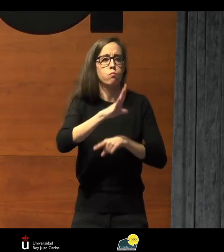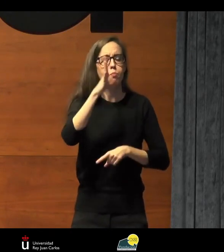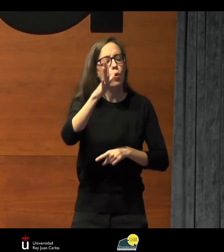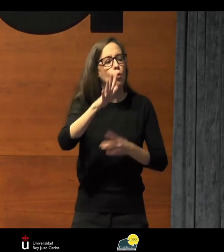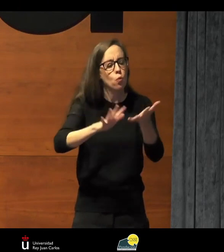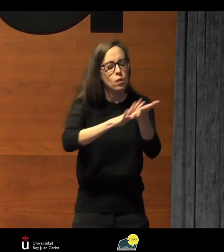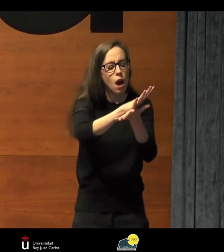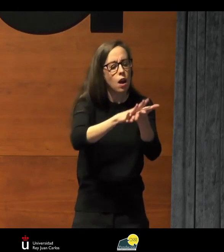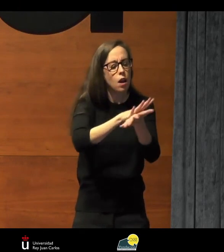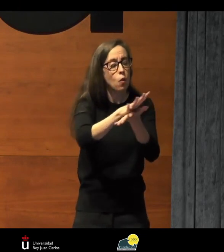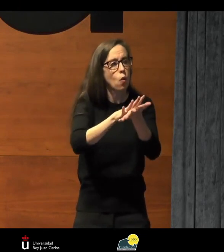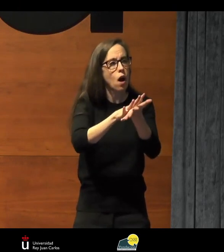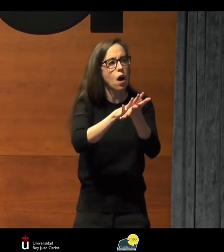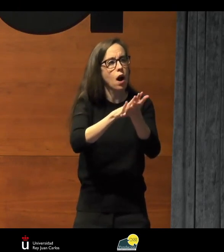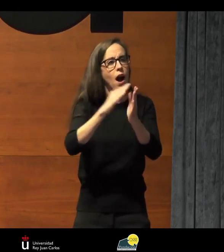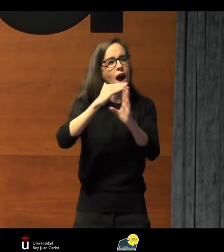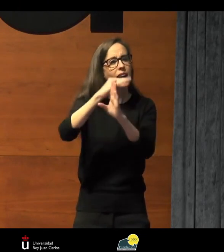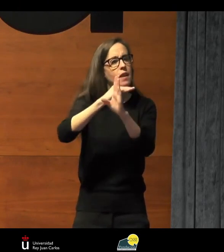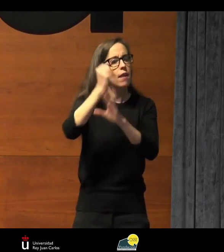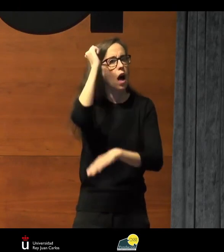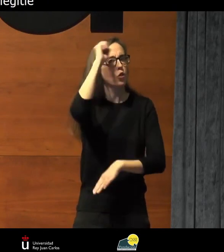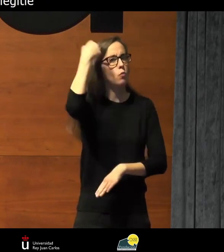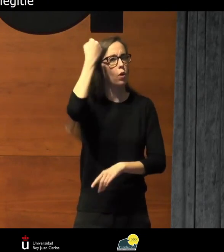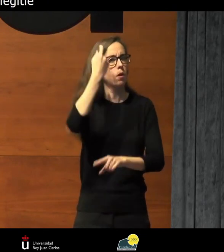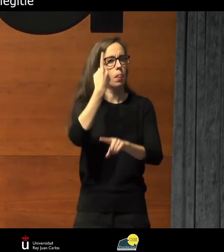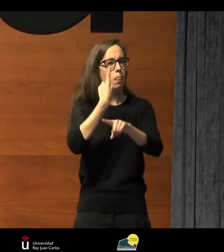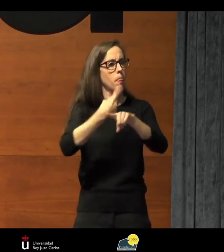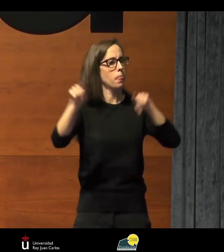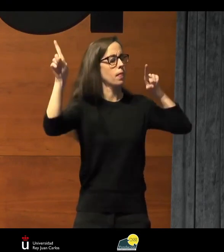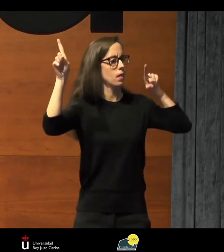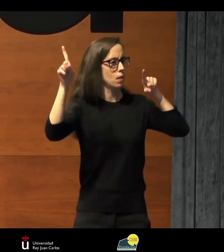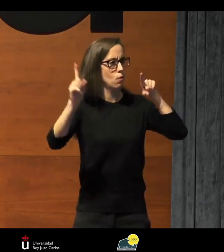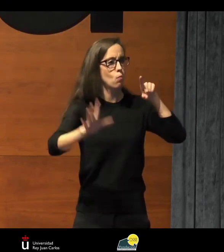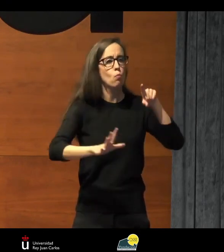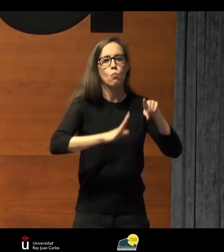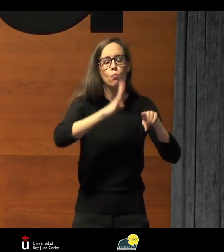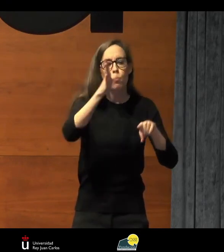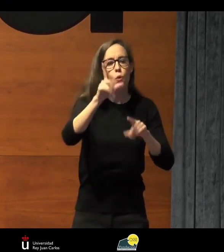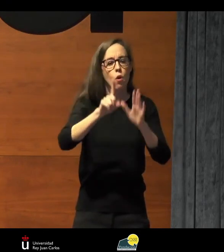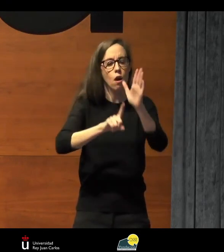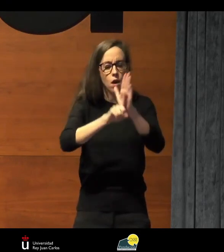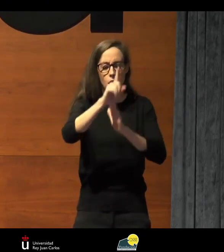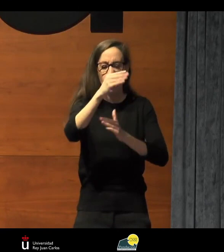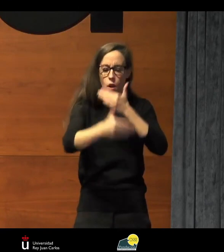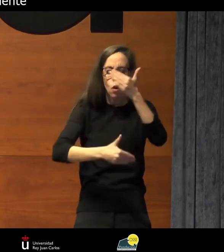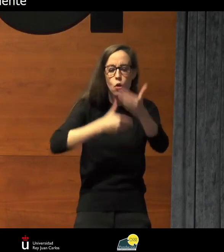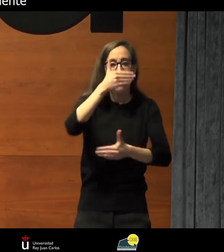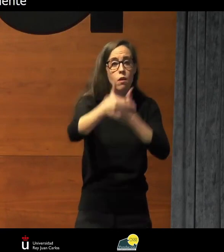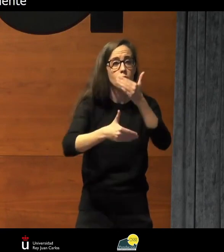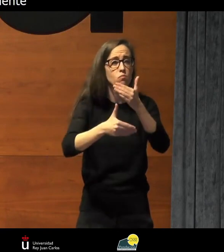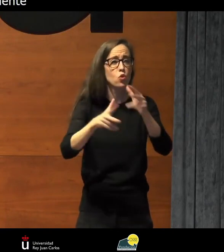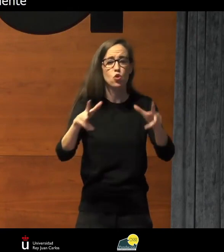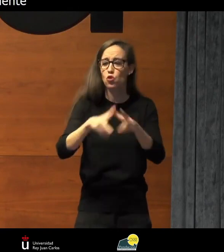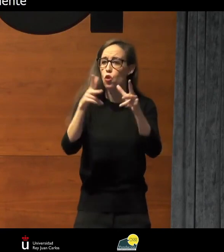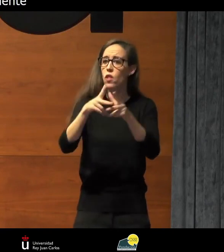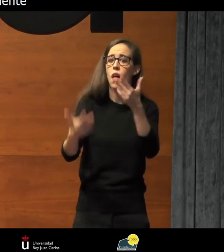diferenciada, cuya protección y crecimiento debe ser un objetivo fundamental en toda sociedad moderna.